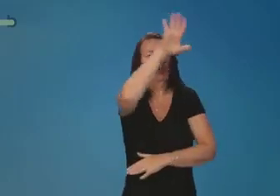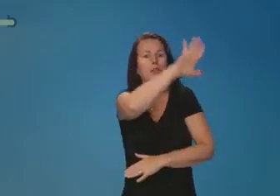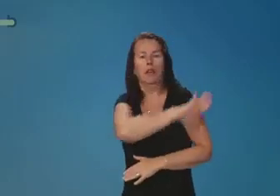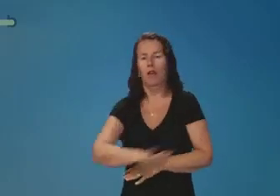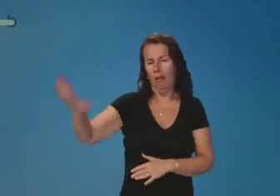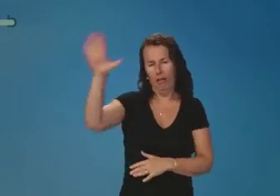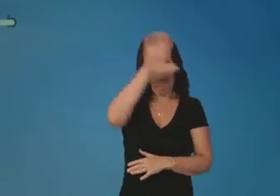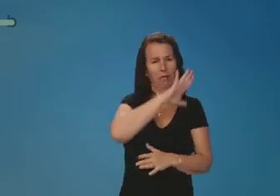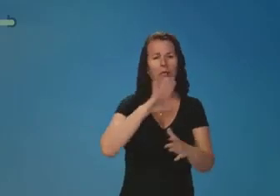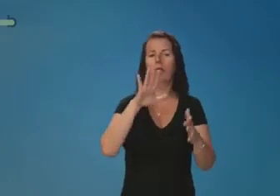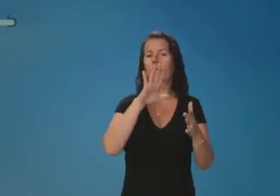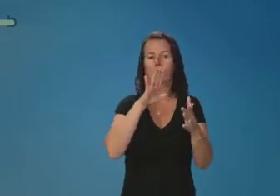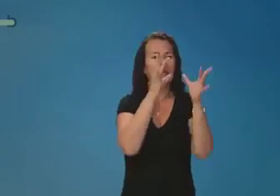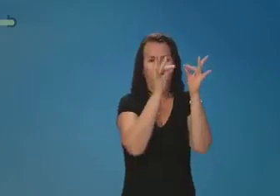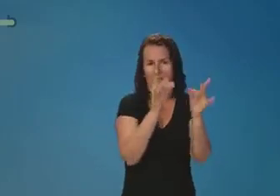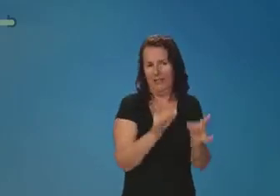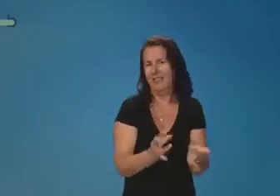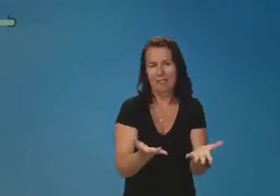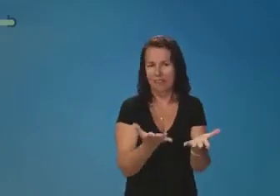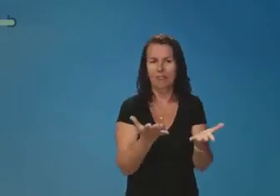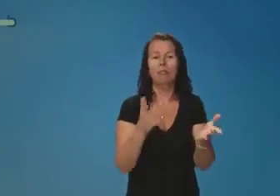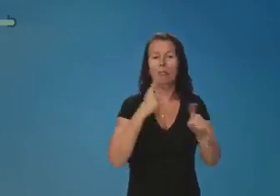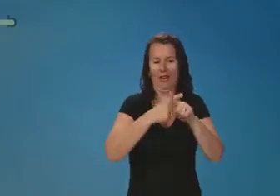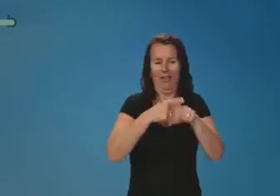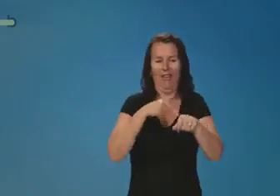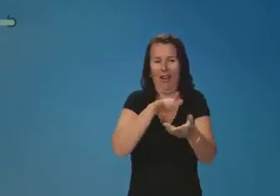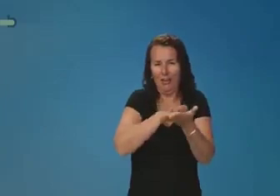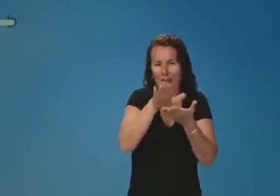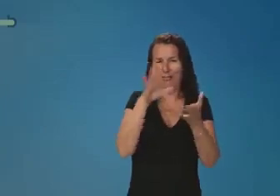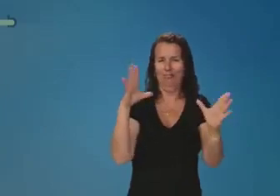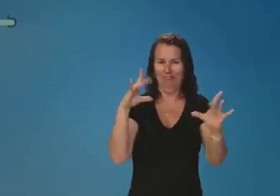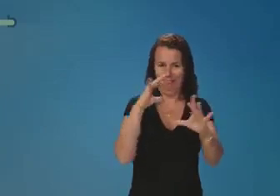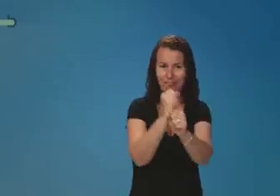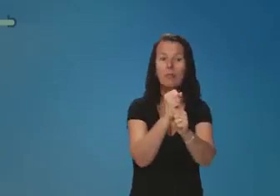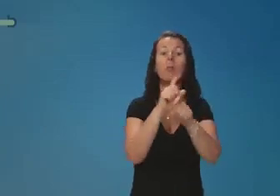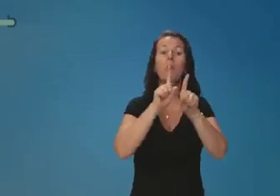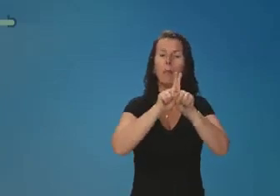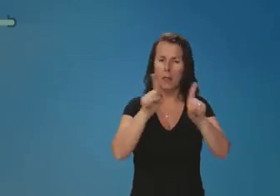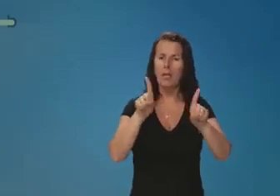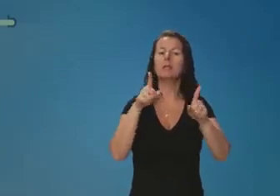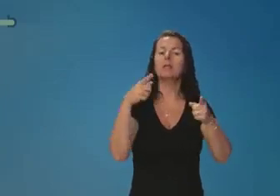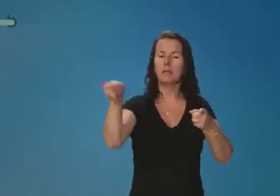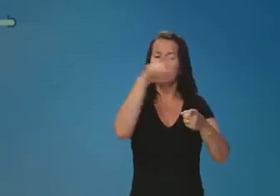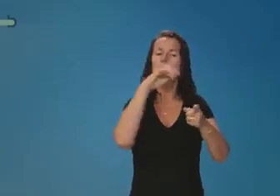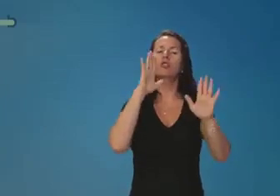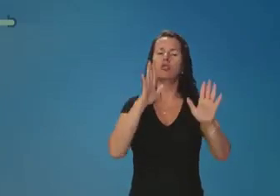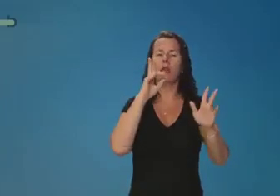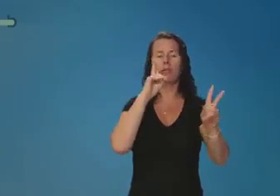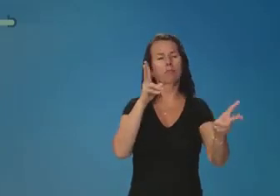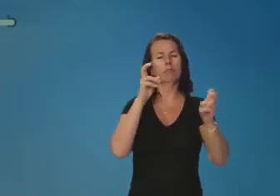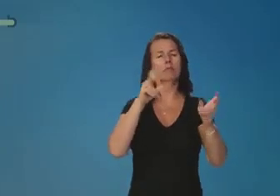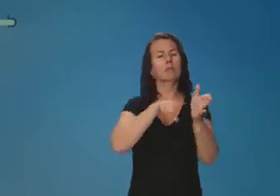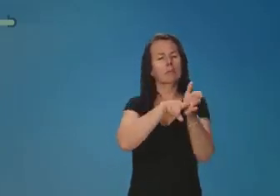de um tema bastante complexo para uma publicação deste porte. Porém, é importante observar a relevância